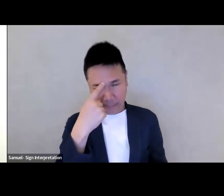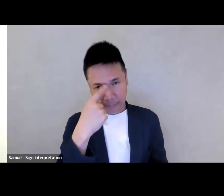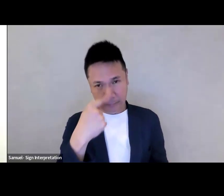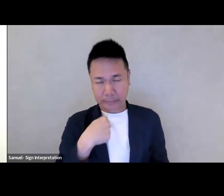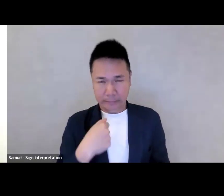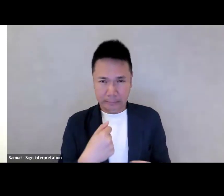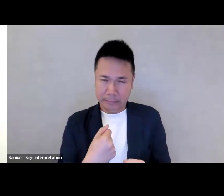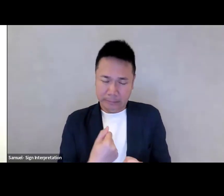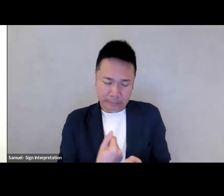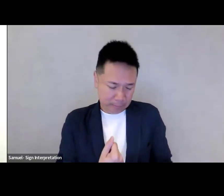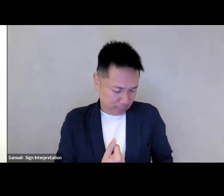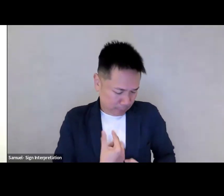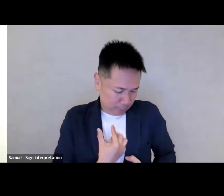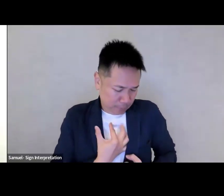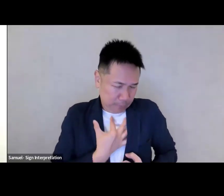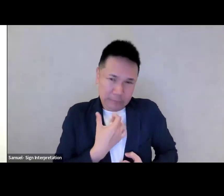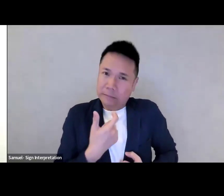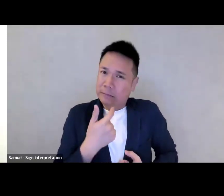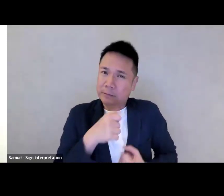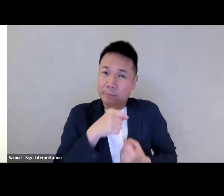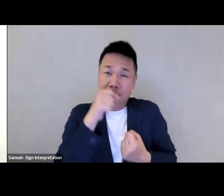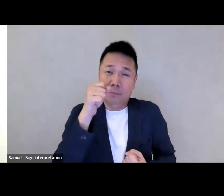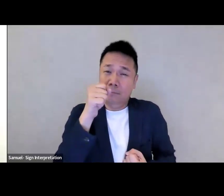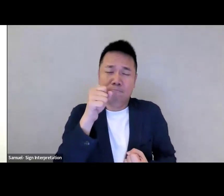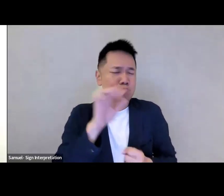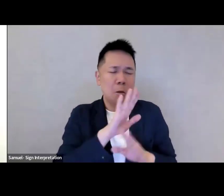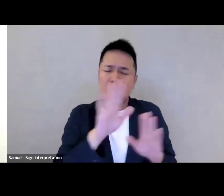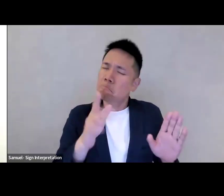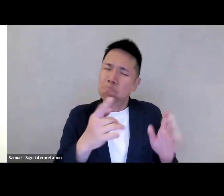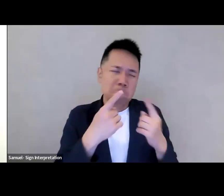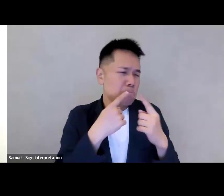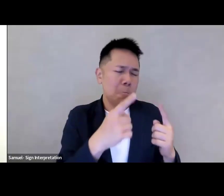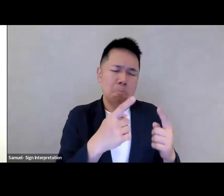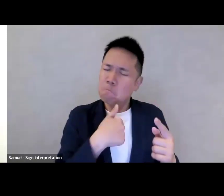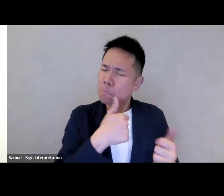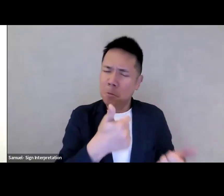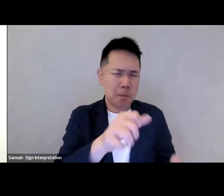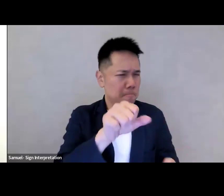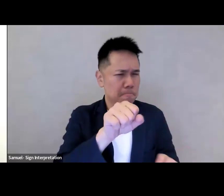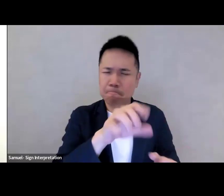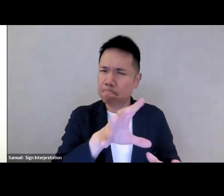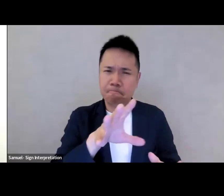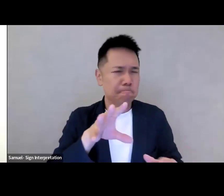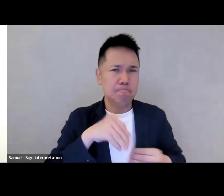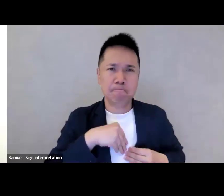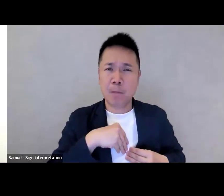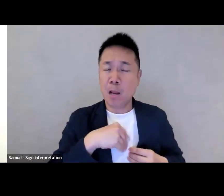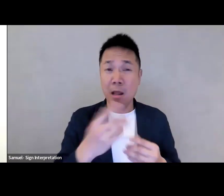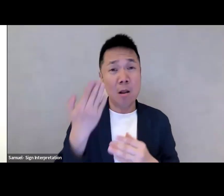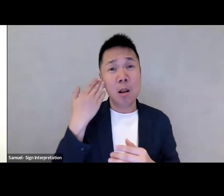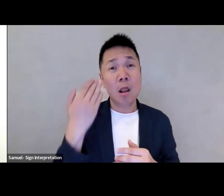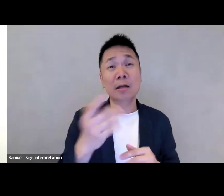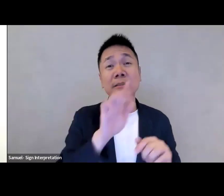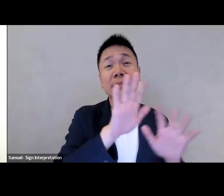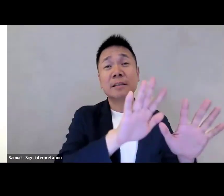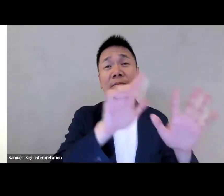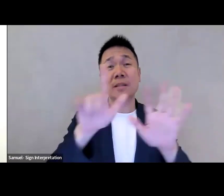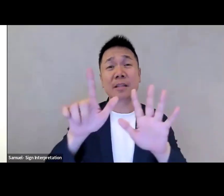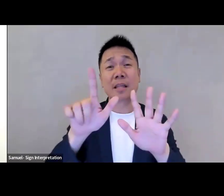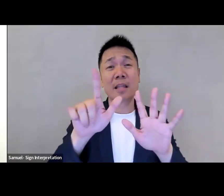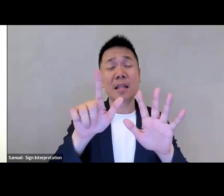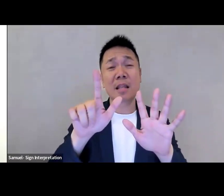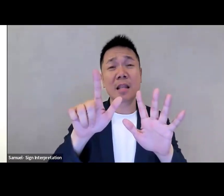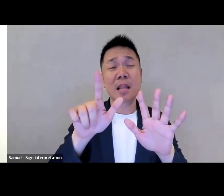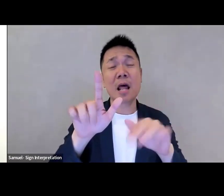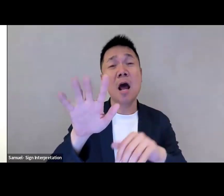即使当他确诊他的这个疾病的时候，他。因为我在视讯里面有跟他谈话